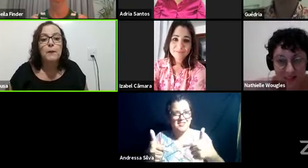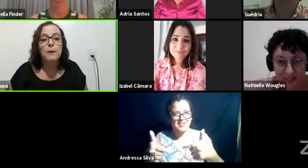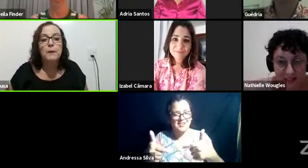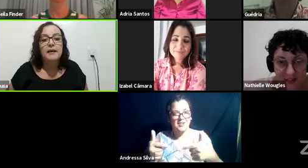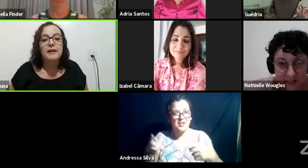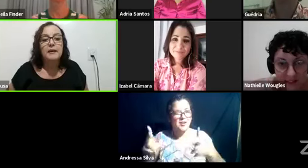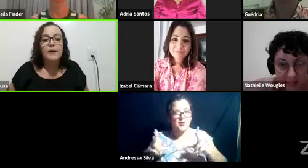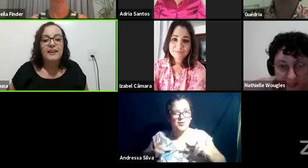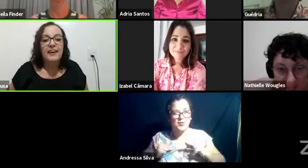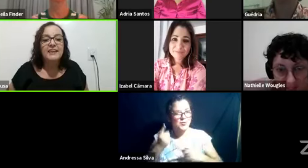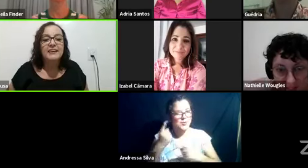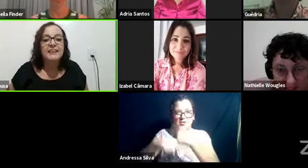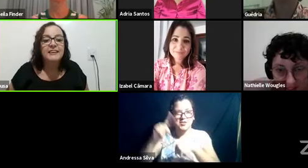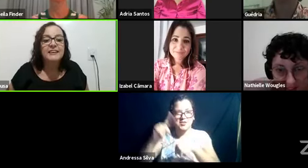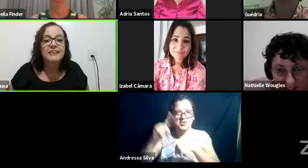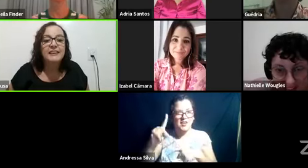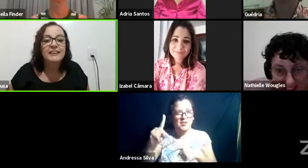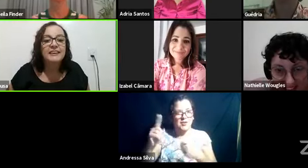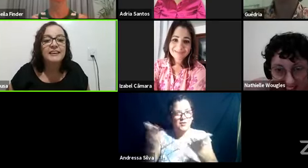Então, ok?